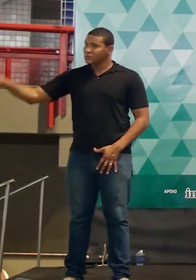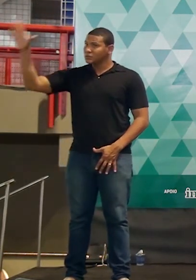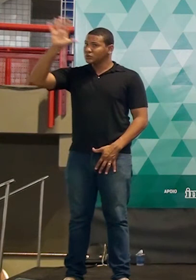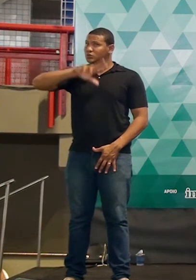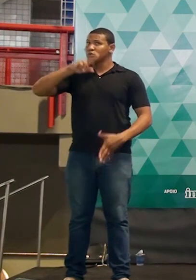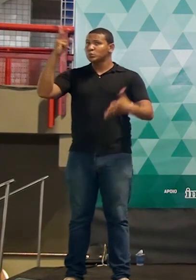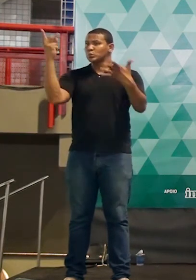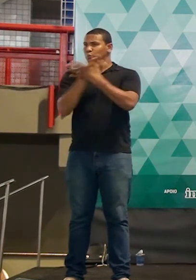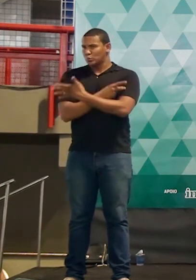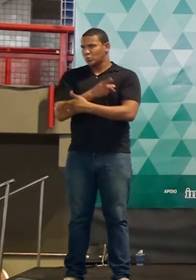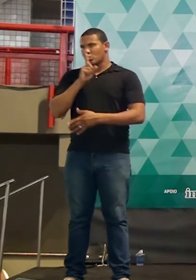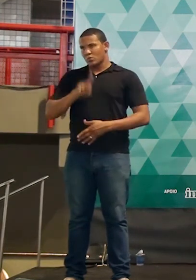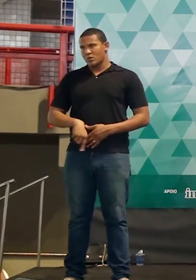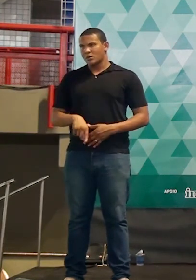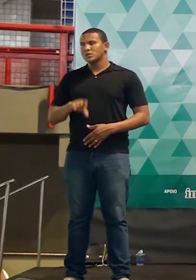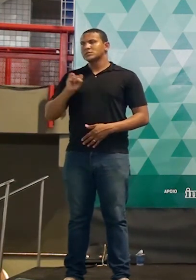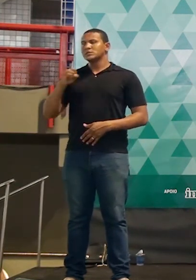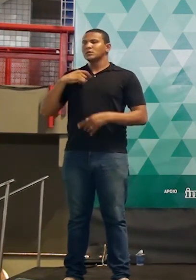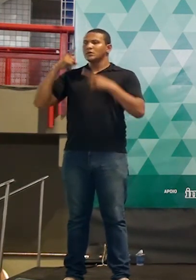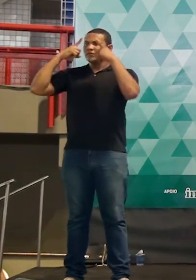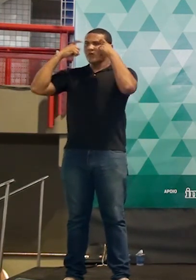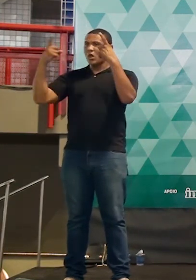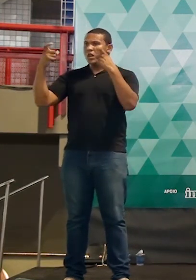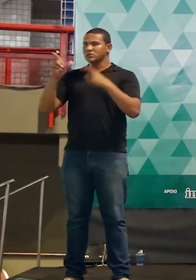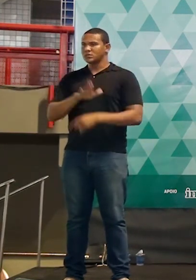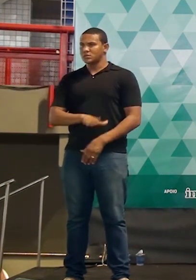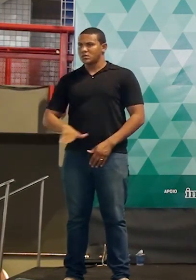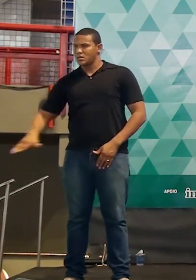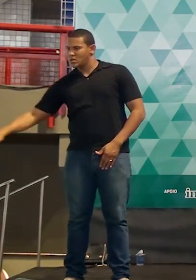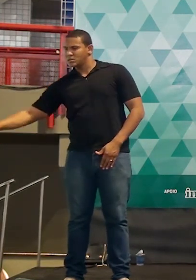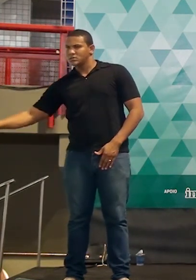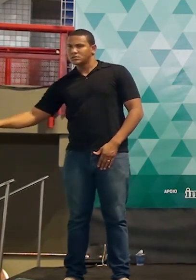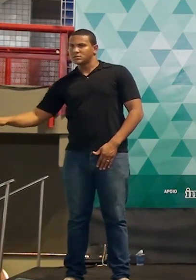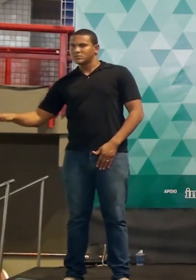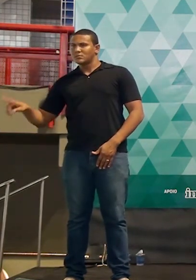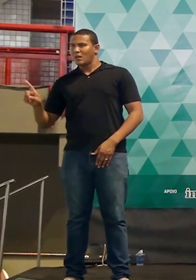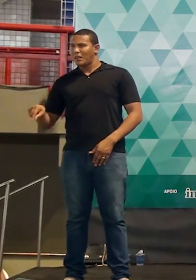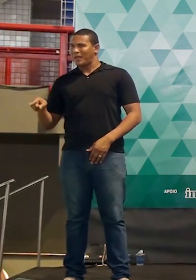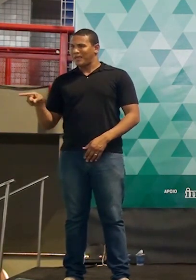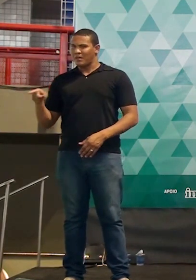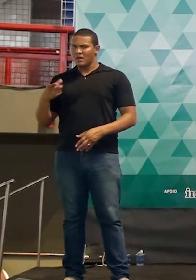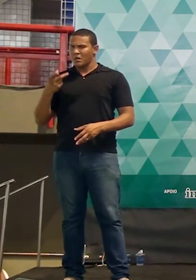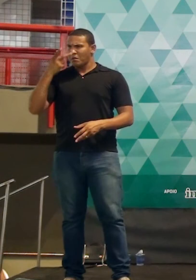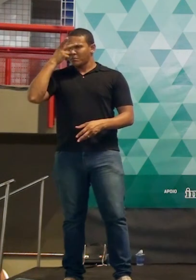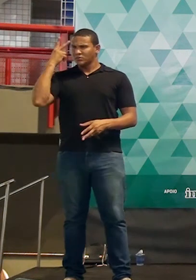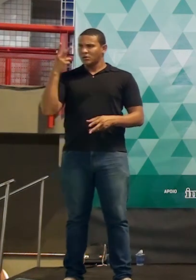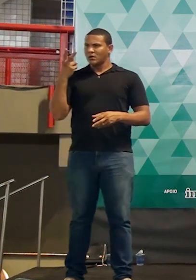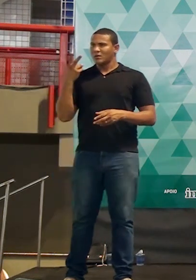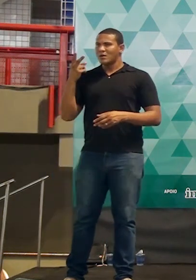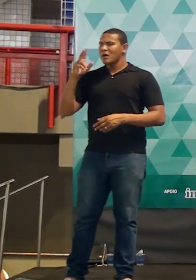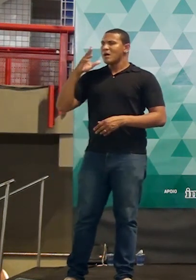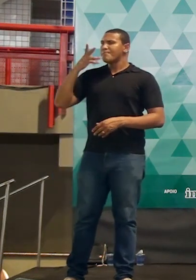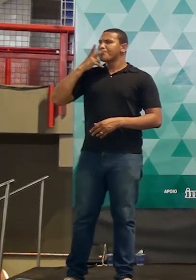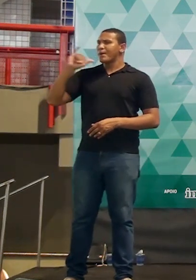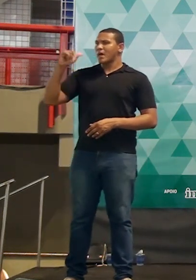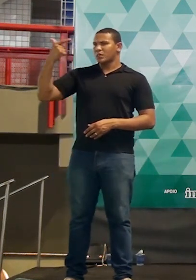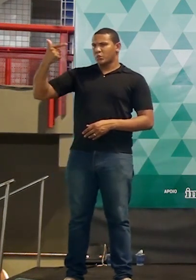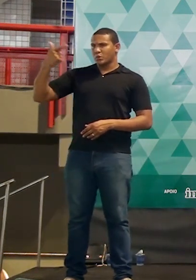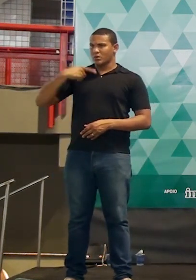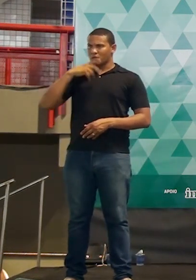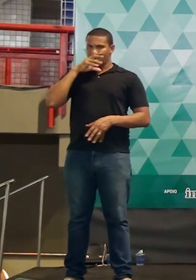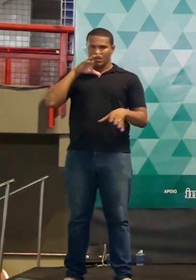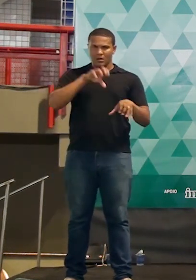nacional. Por exemplo, se é violência contra a criança, aquela criança que o padrasto matou e que ele foi pego